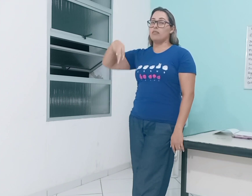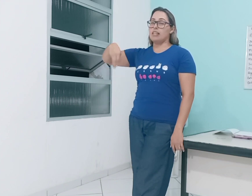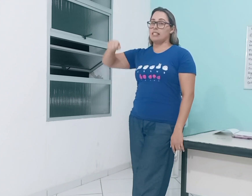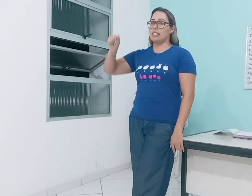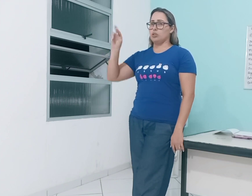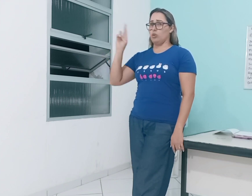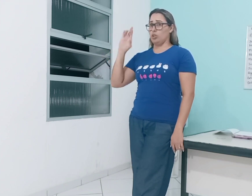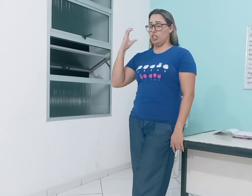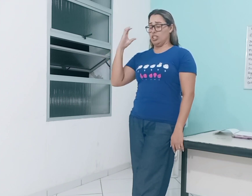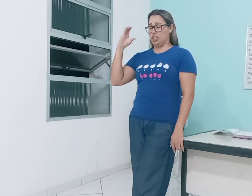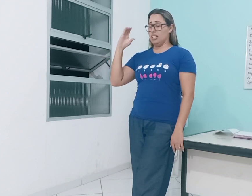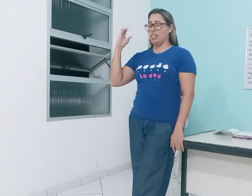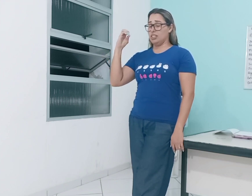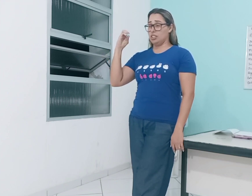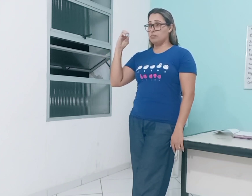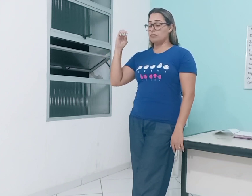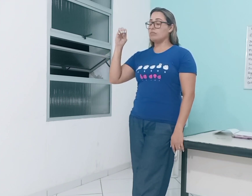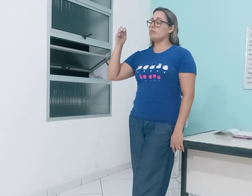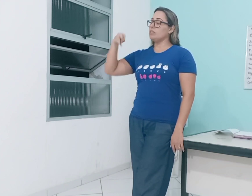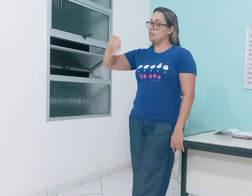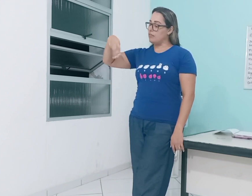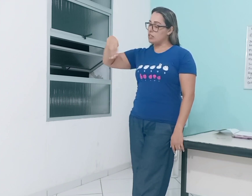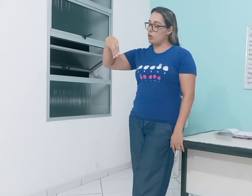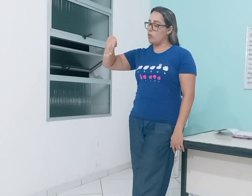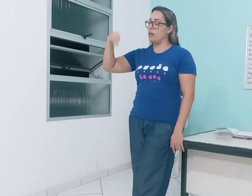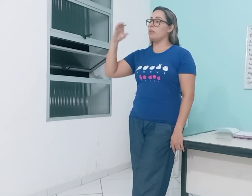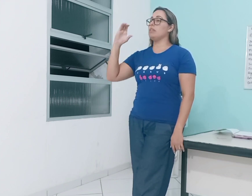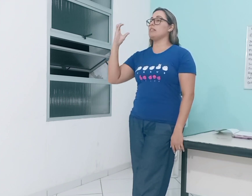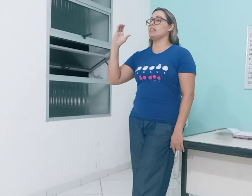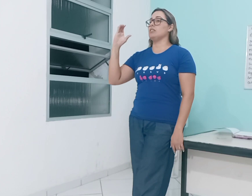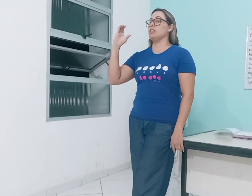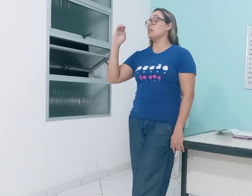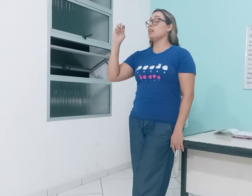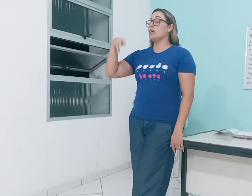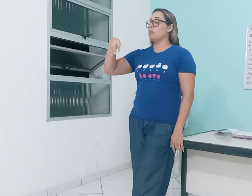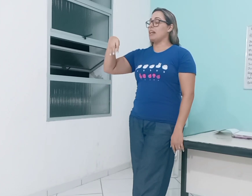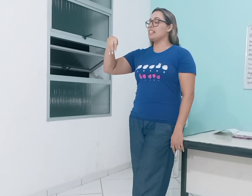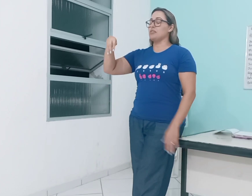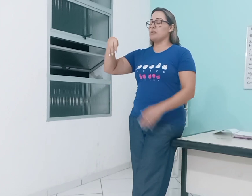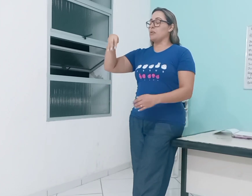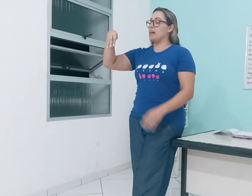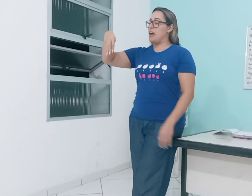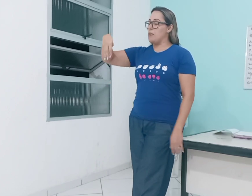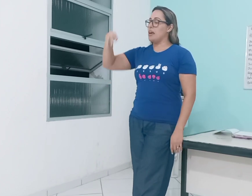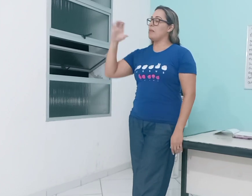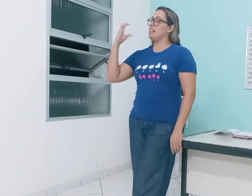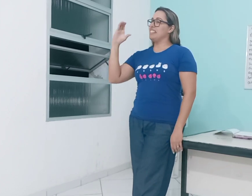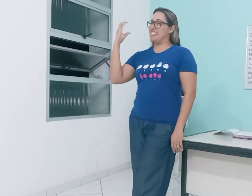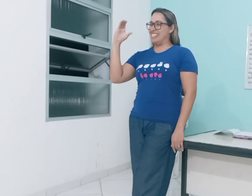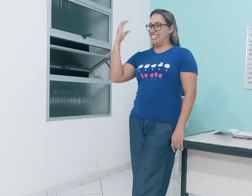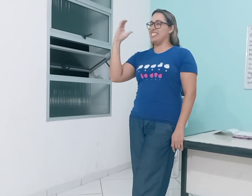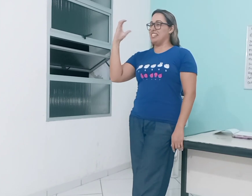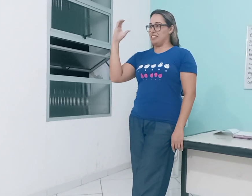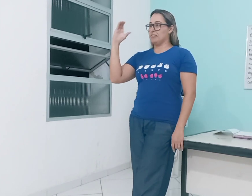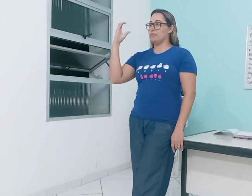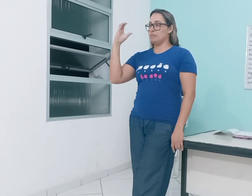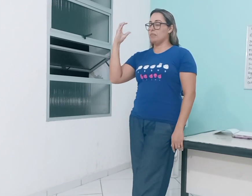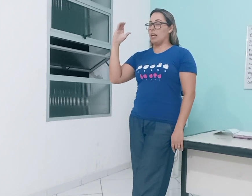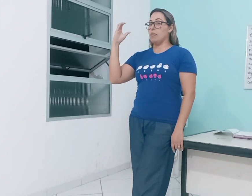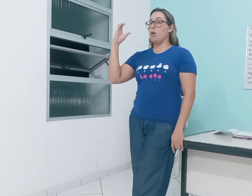fazer essa datilologia gigante, você faz só o M e C cedilha. Balança não, desculpa, é o M, C cedilha. Tá bom?